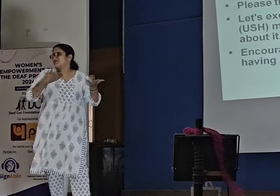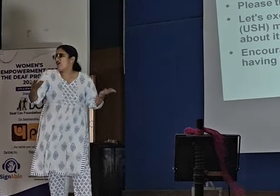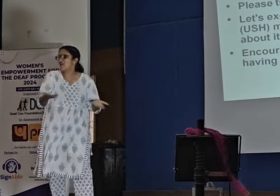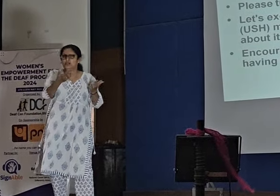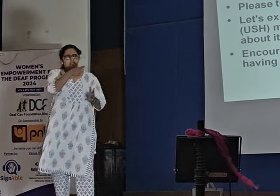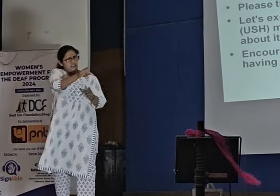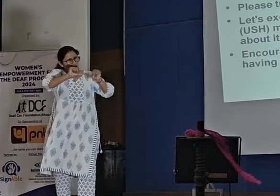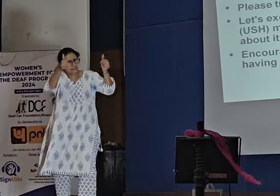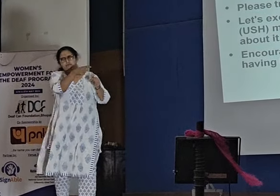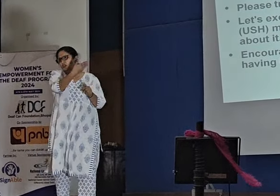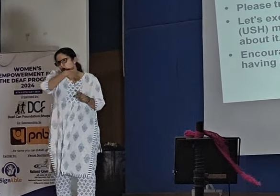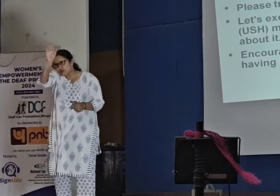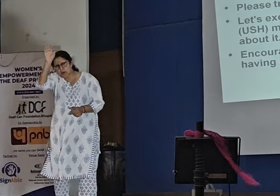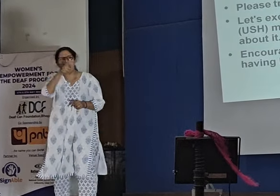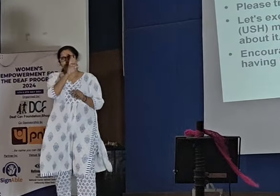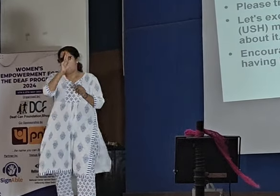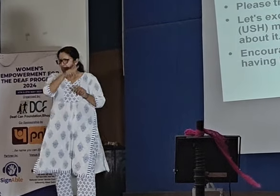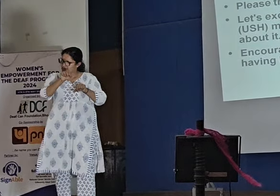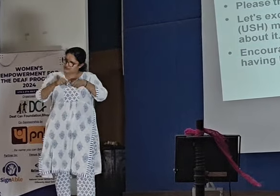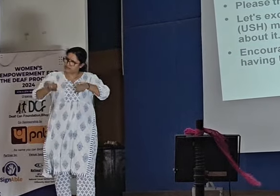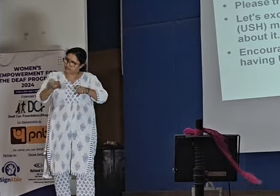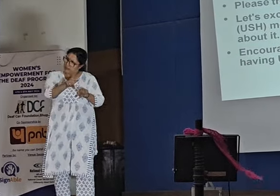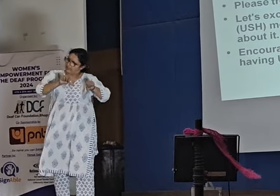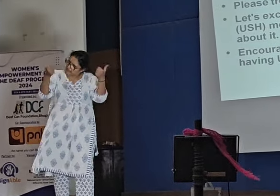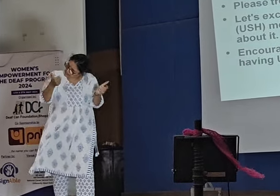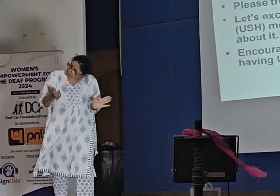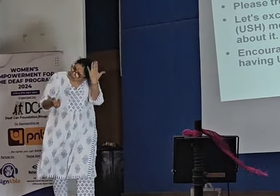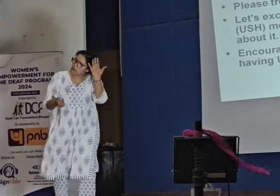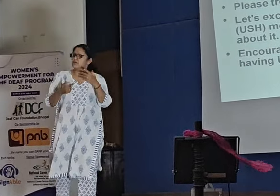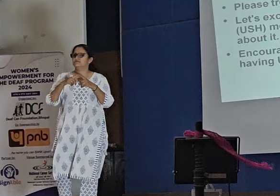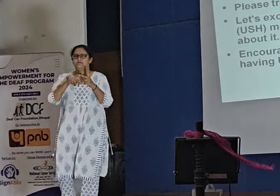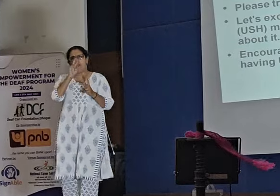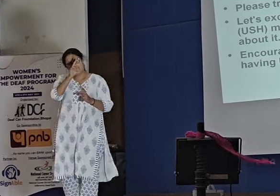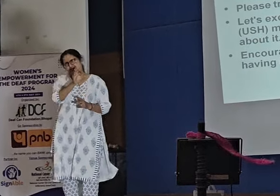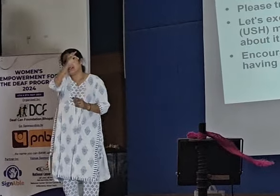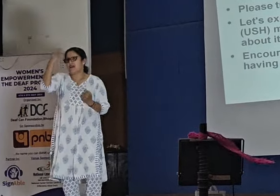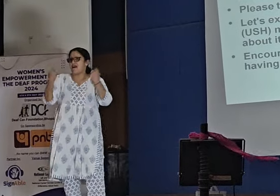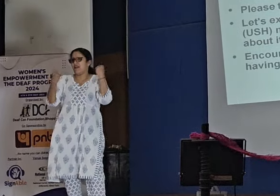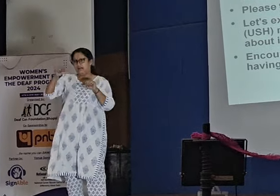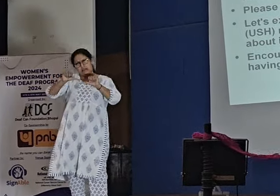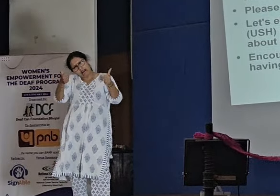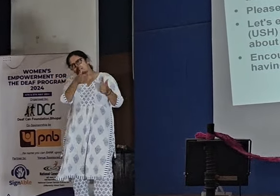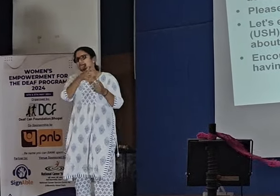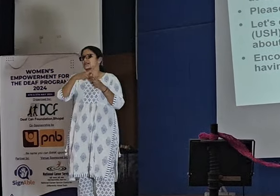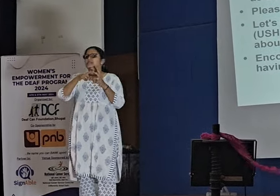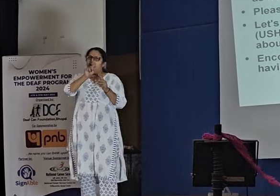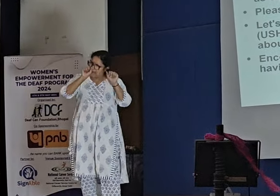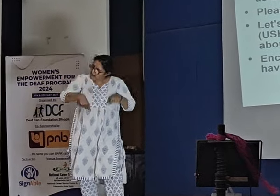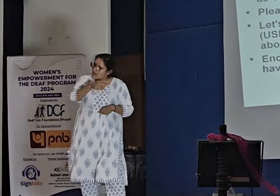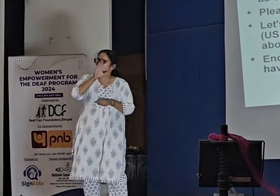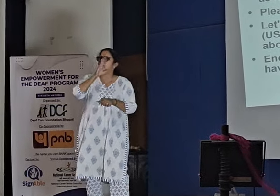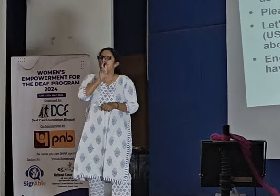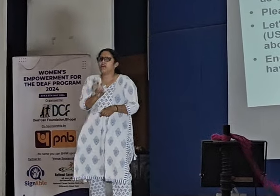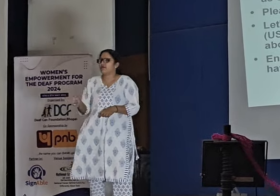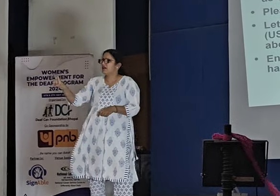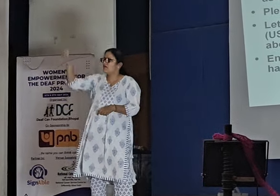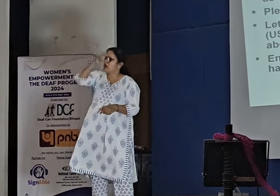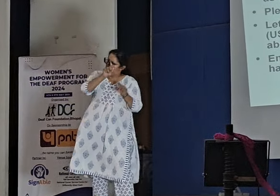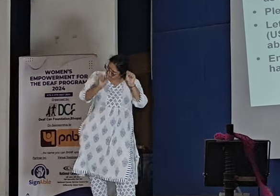आई तो मैं एक नॉर्मल पर्सन हूँ और एक अशर का जैसे कि कुछ एम है, तो आप लोगों को उसे मतलब सपोर्ट करना चाहिए कि हाँ नहीं आप कर सकते हो, आप